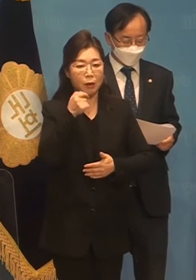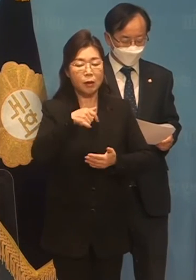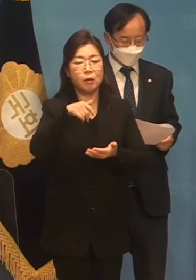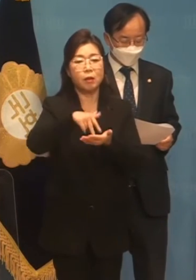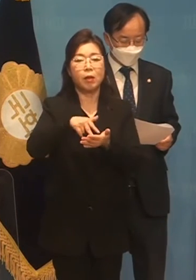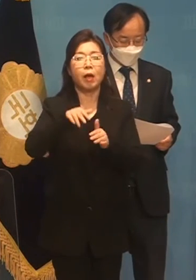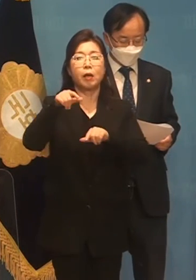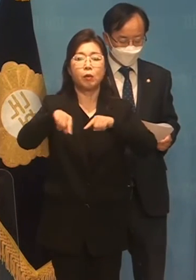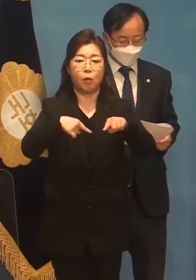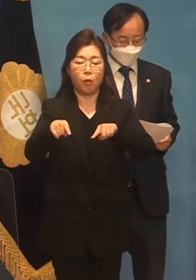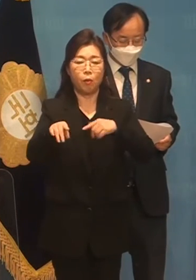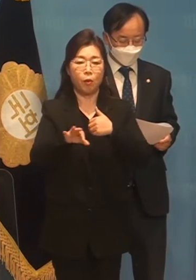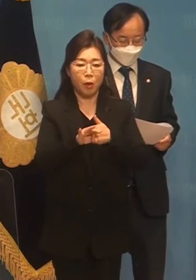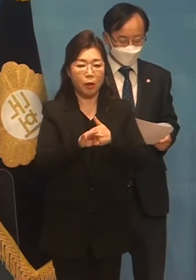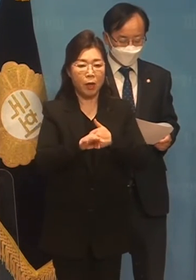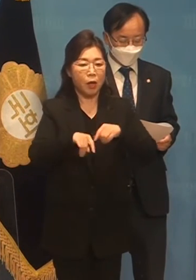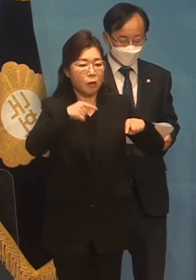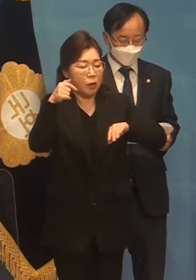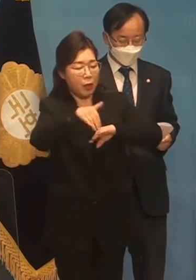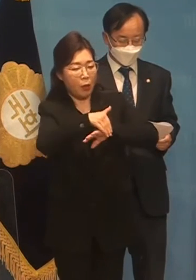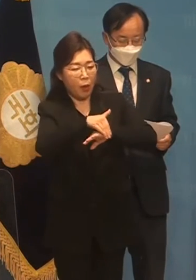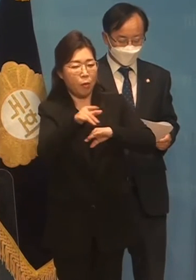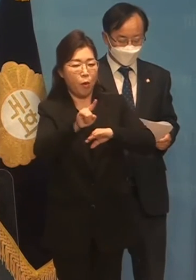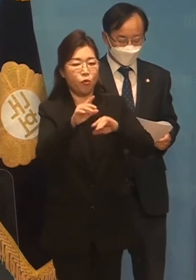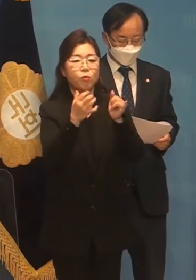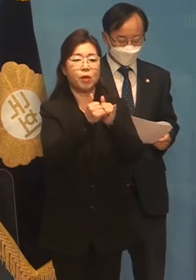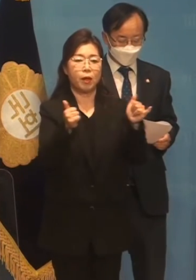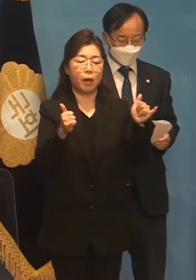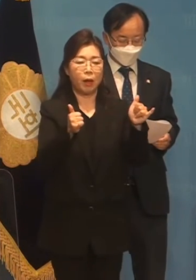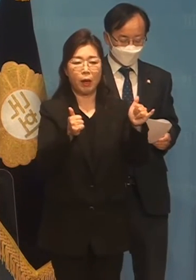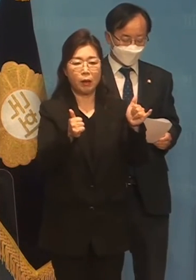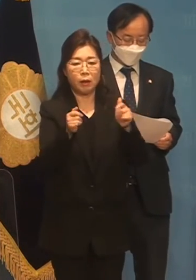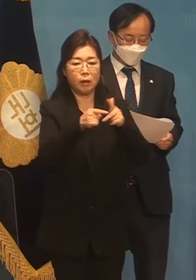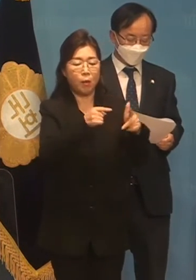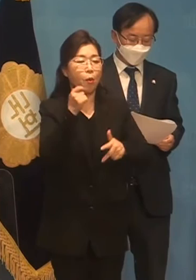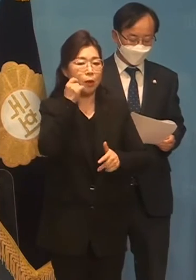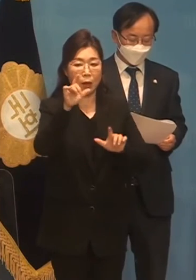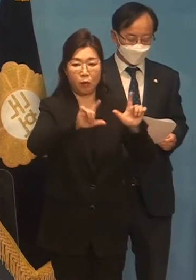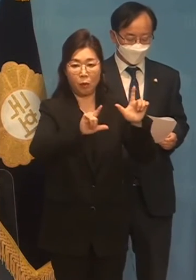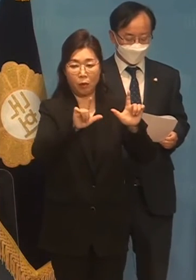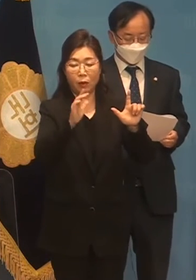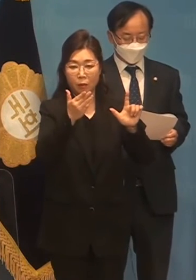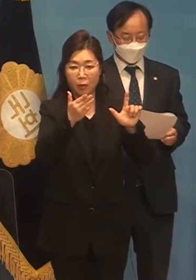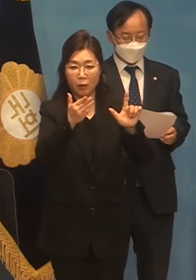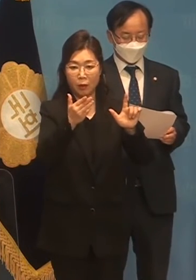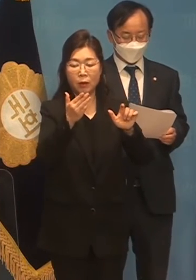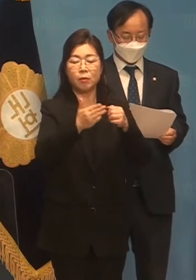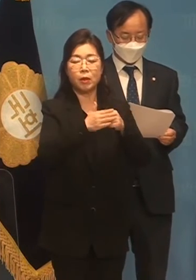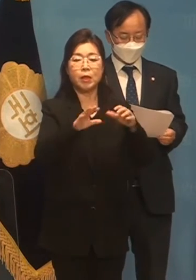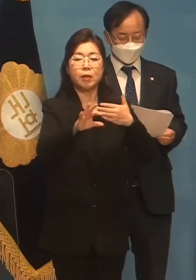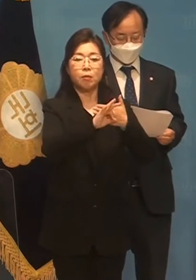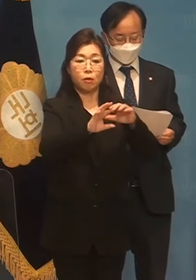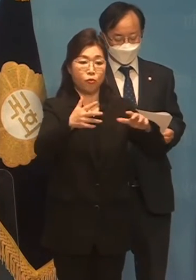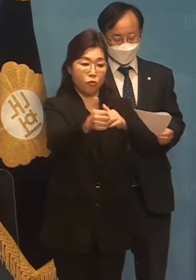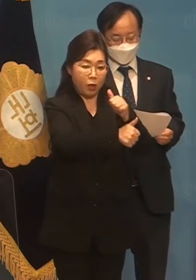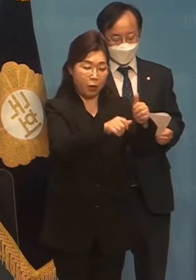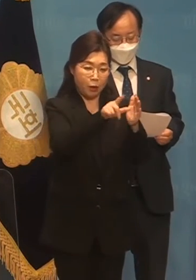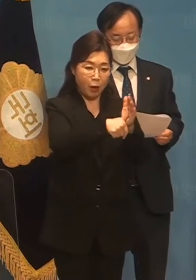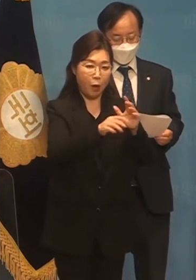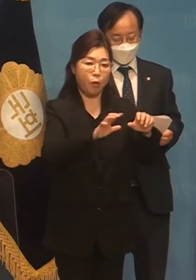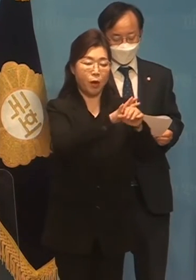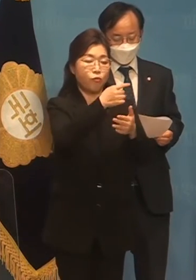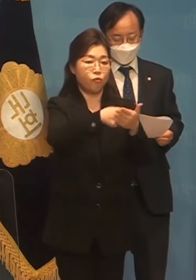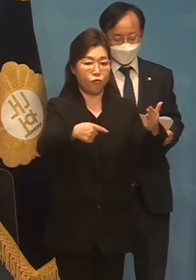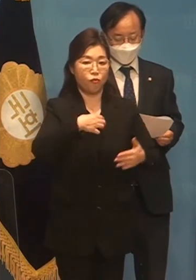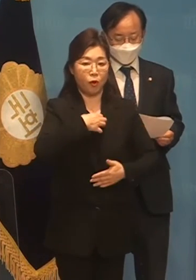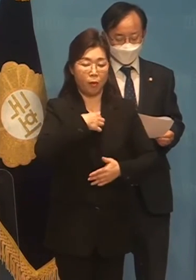헌신을 보상하지 않는 정치 전략이 국민에게 먹힐 리 없습니다. 근본 임시국회에서 코로나19